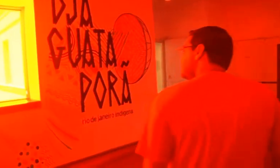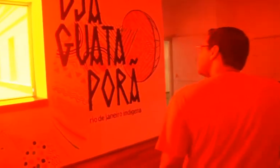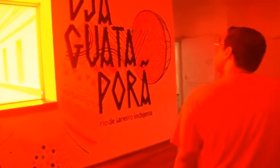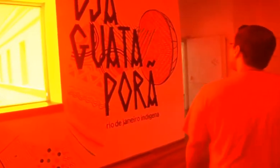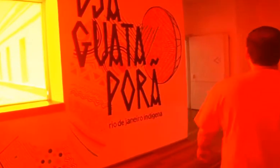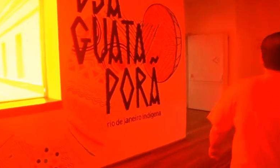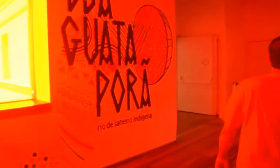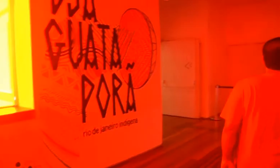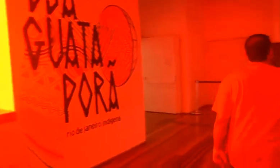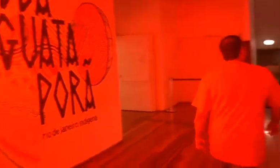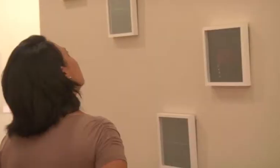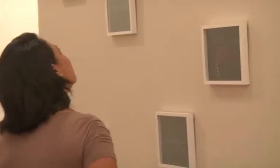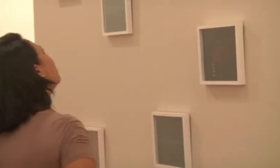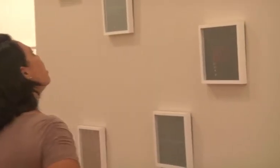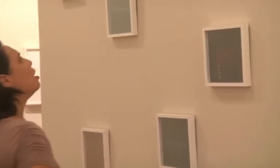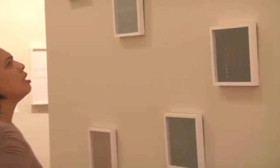I'll see you next